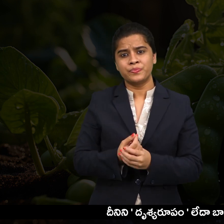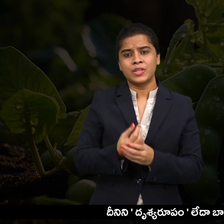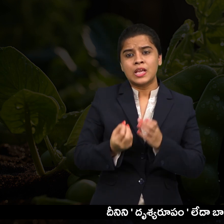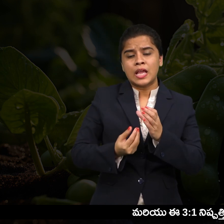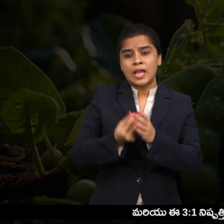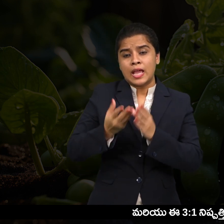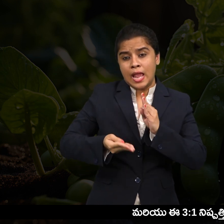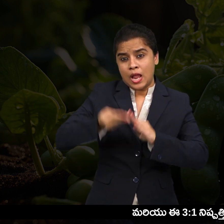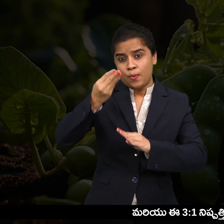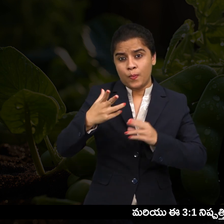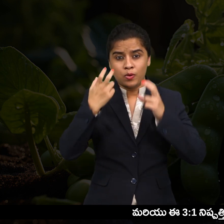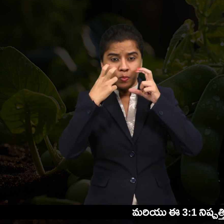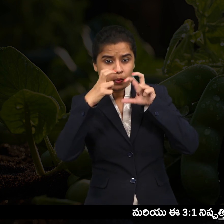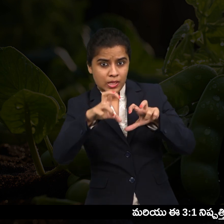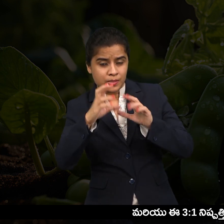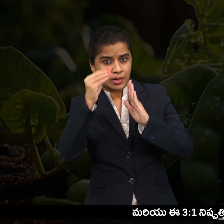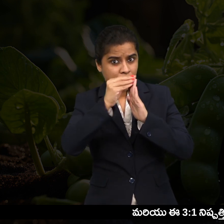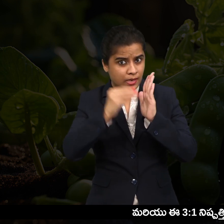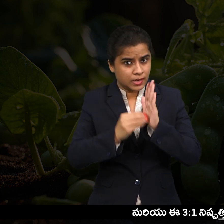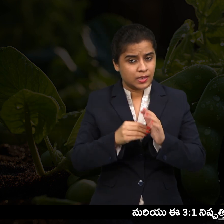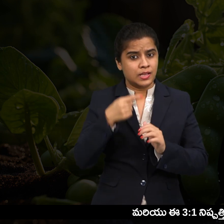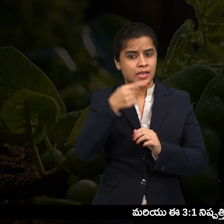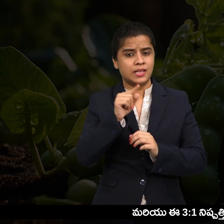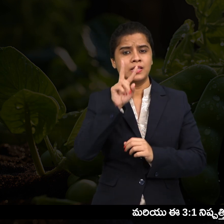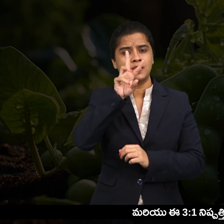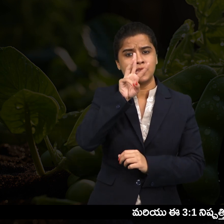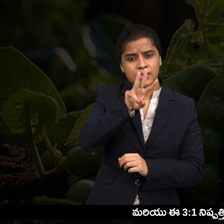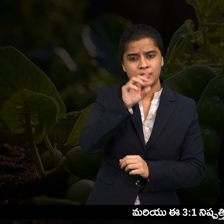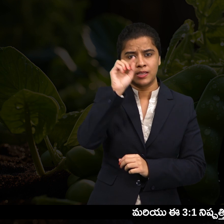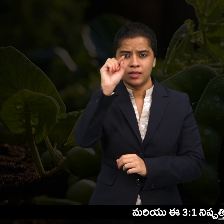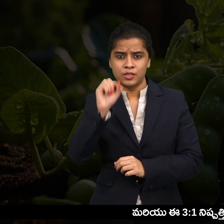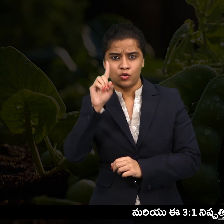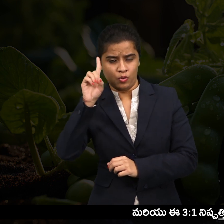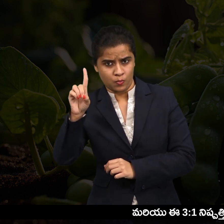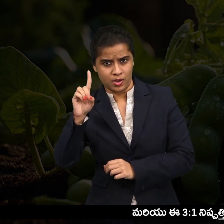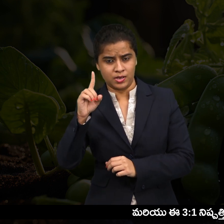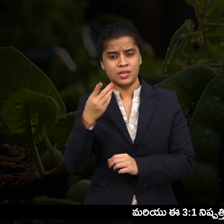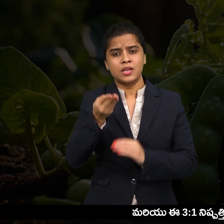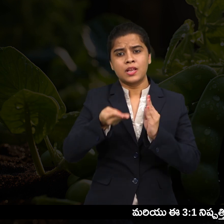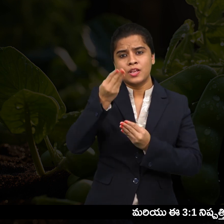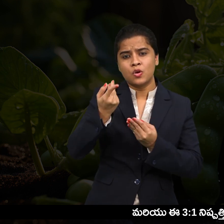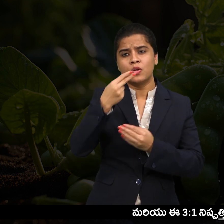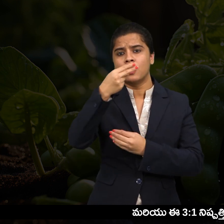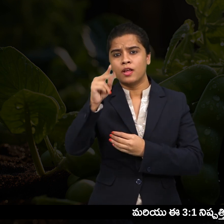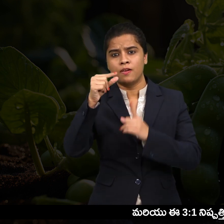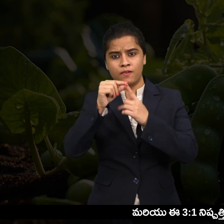పిలుస్తారు మరియు ఈ 3:1 నిష్పత్తిని దృశ్యరూప నిష్పత్తి